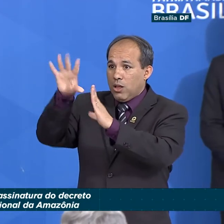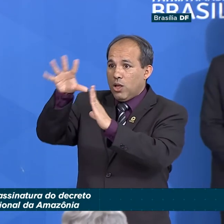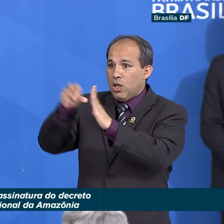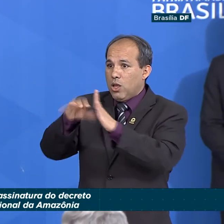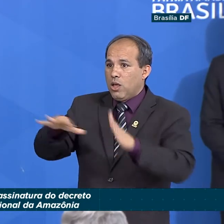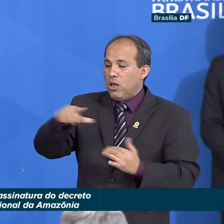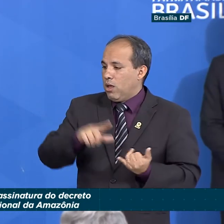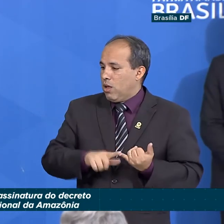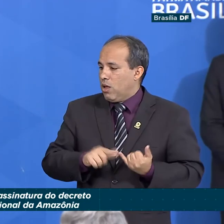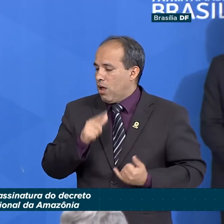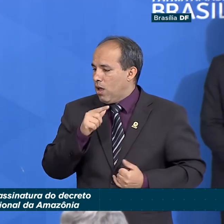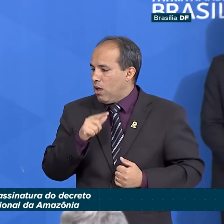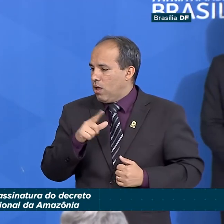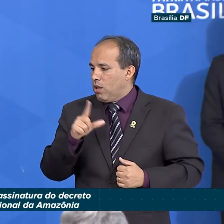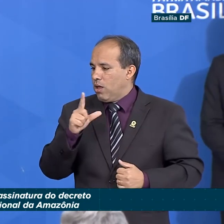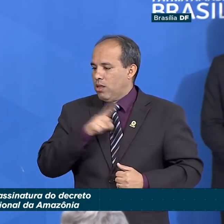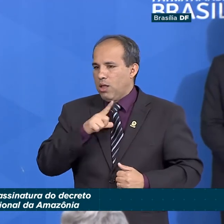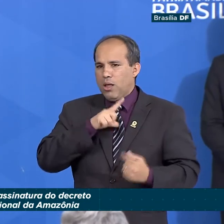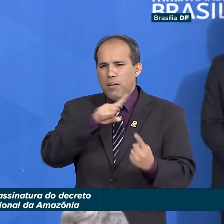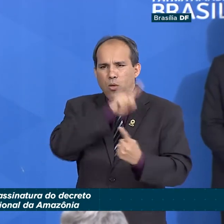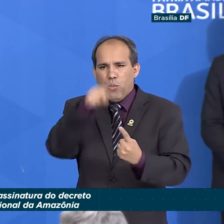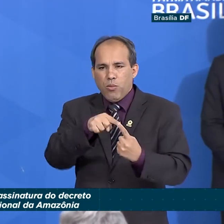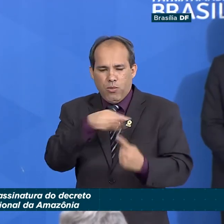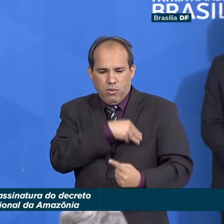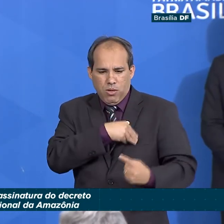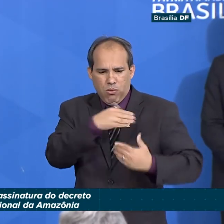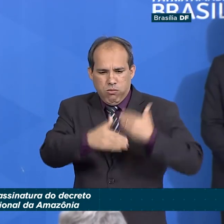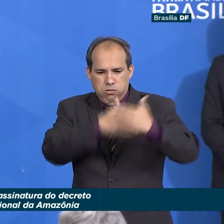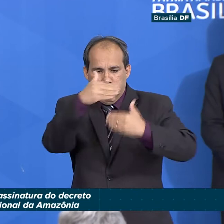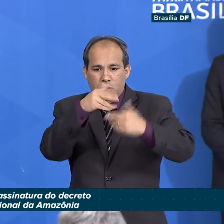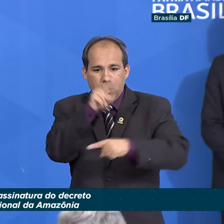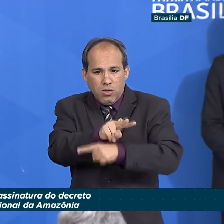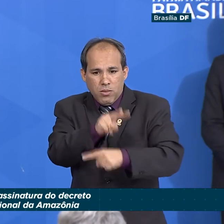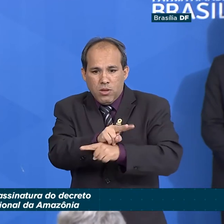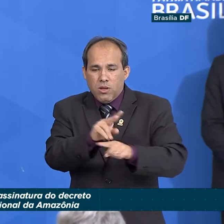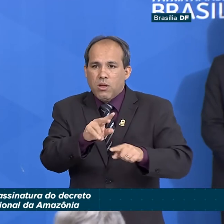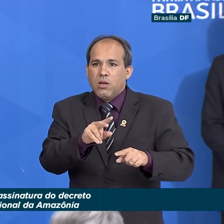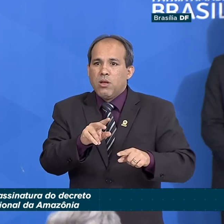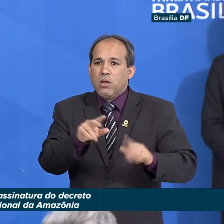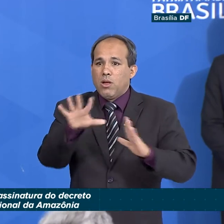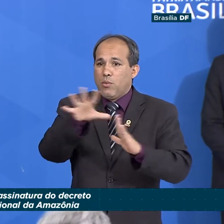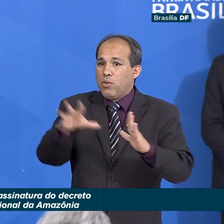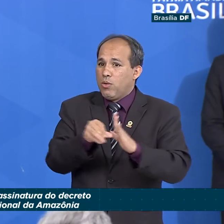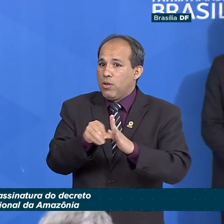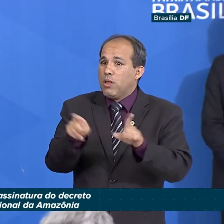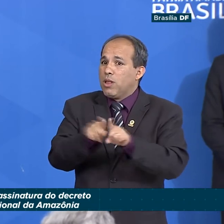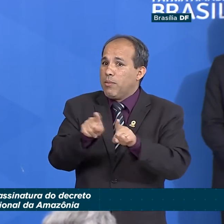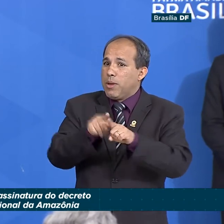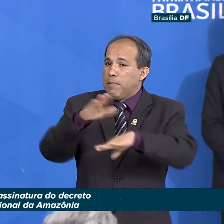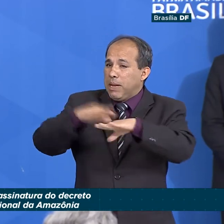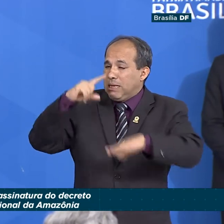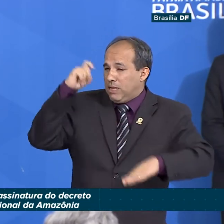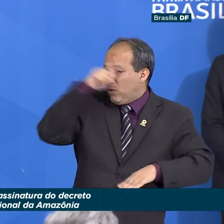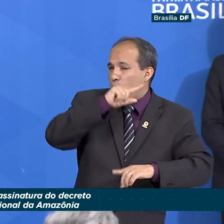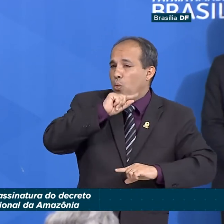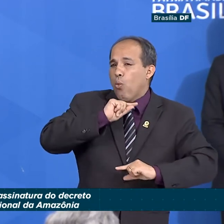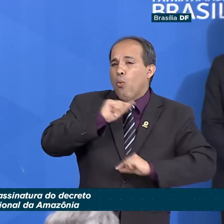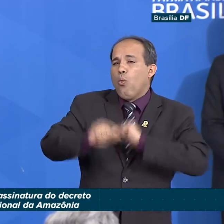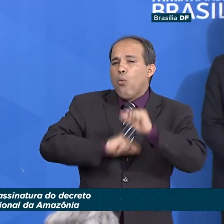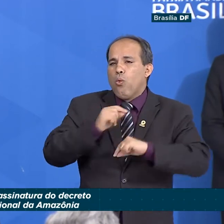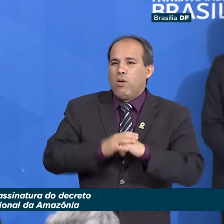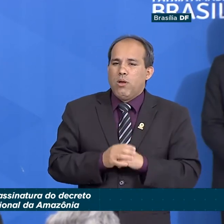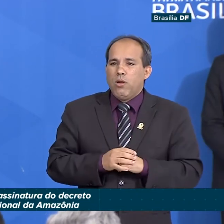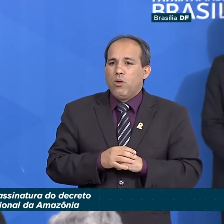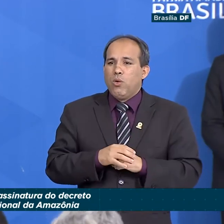Árdua é a missão de desenvolver e defender a Amazônia. Muito mais difícil, porém, foi